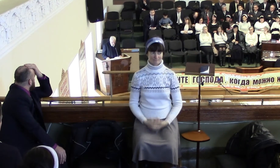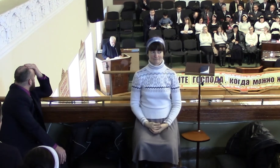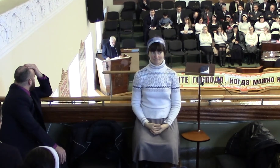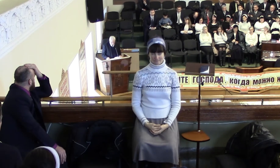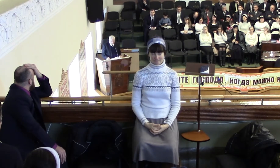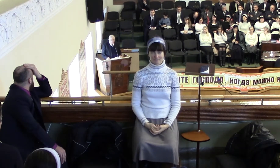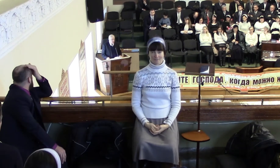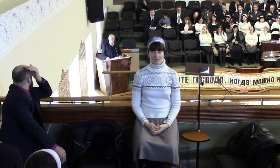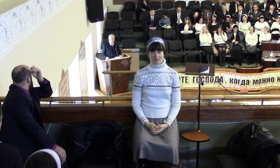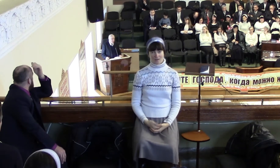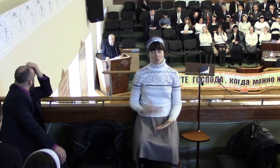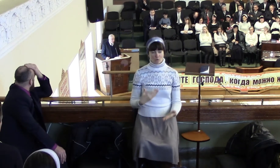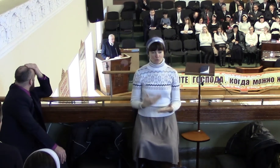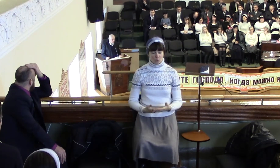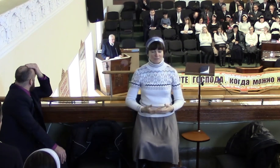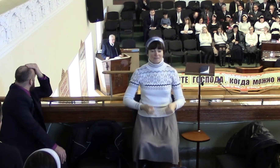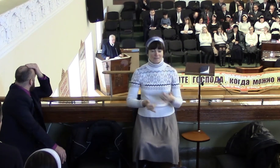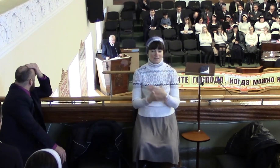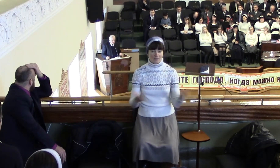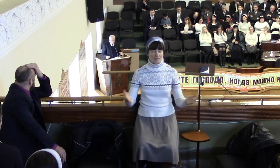заклания того Амца, который